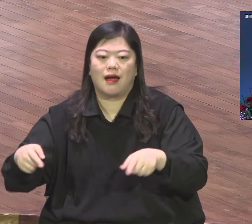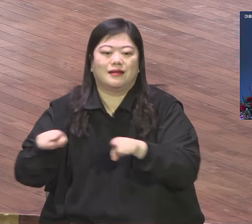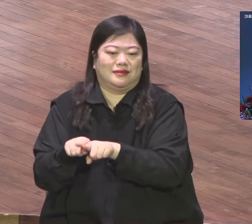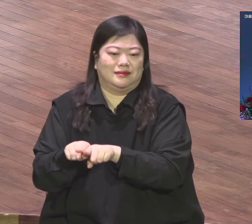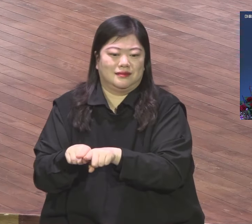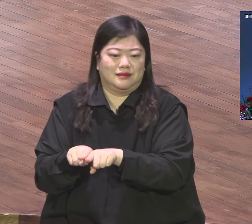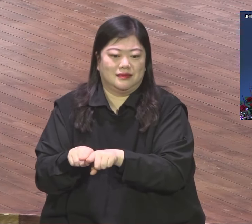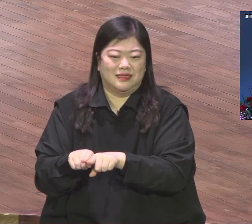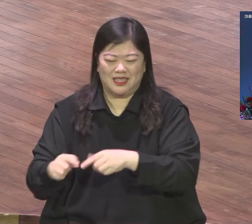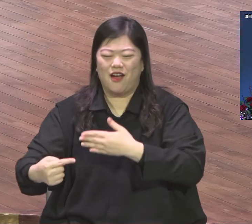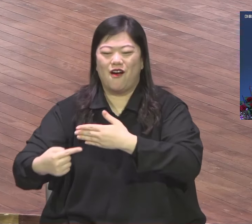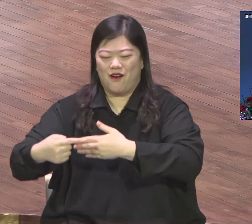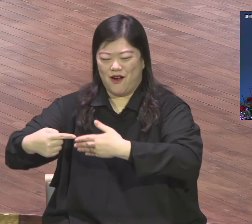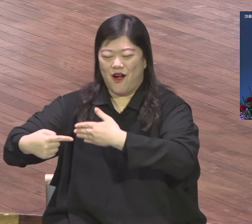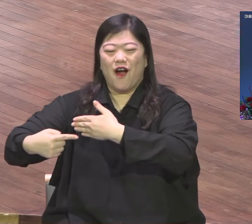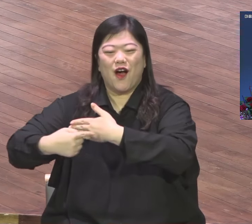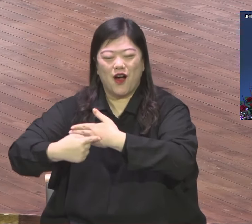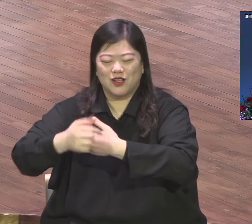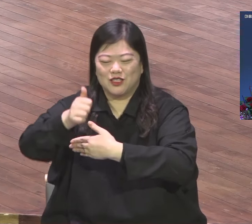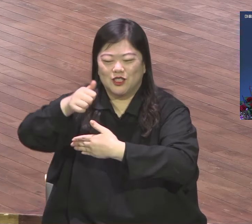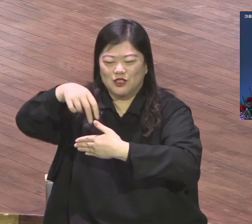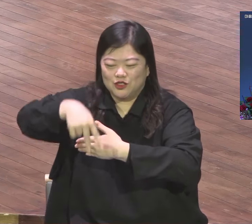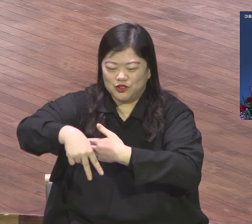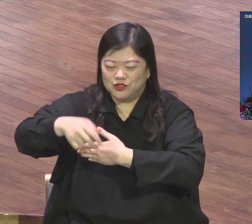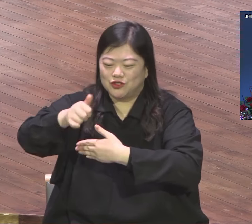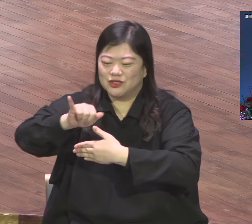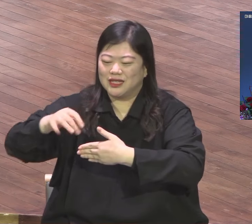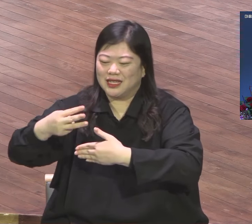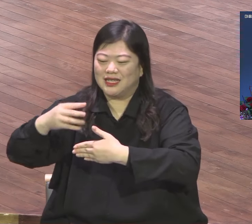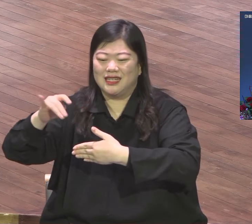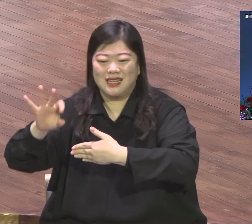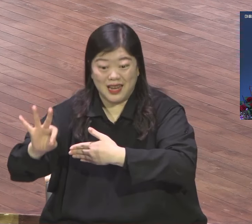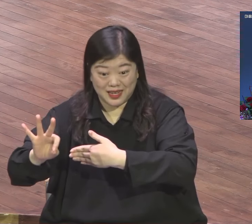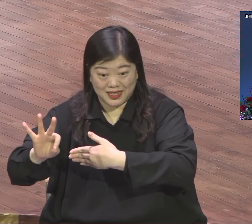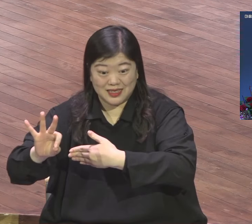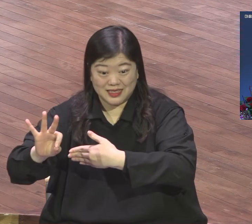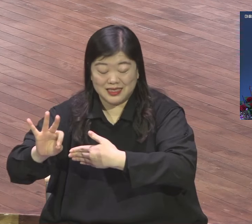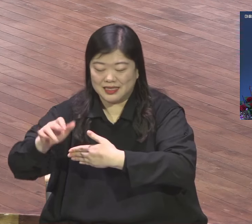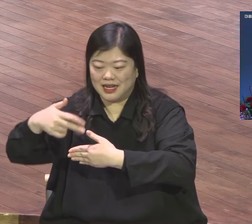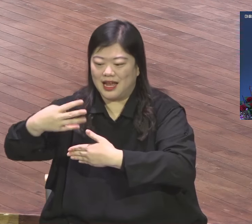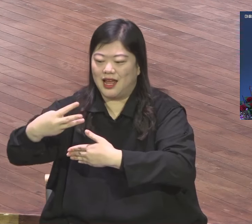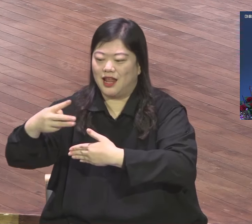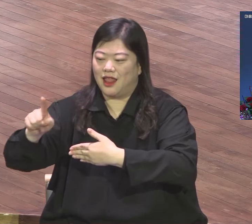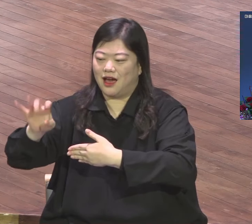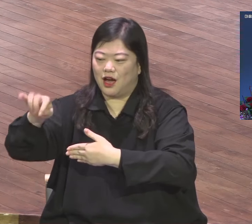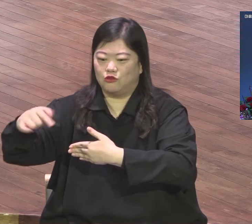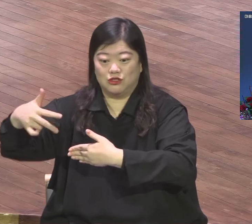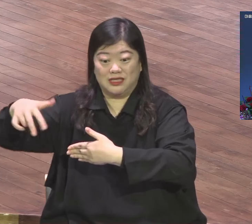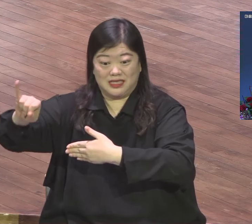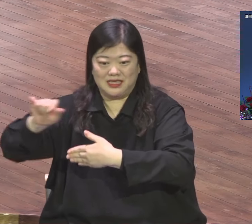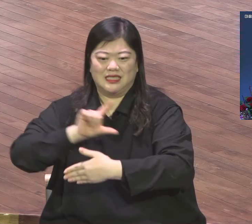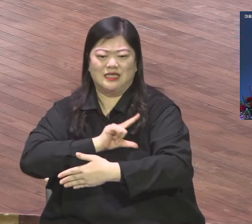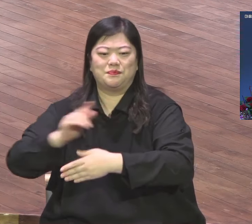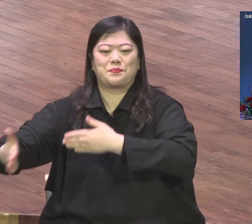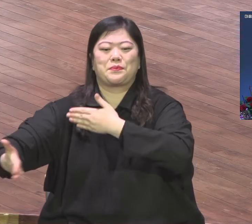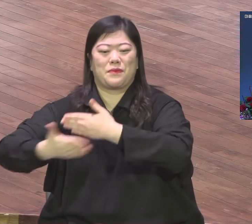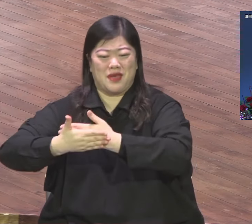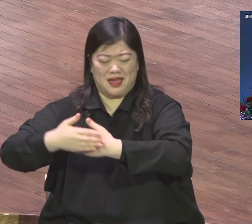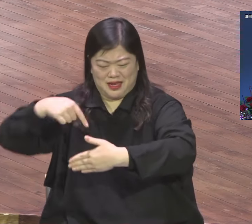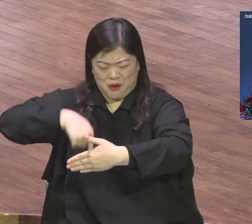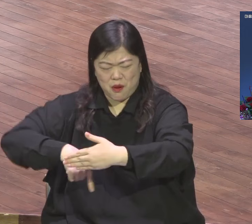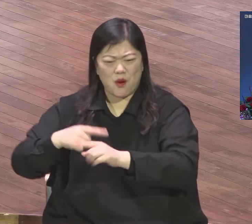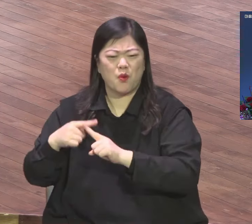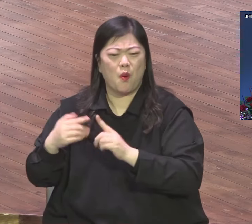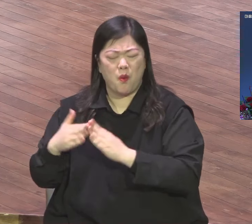붙여준 것밖에 없어요. 간판. 나머지 다 우리 자체에서 헌신해서 할 정도가 아니라 이 선교, 이